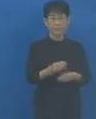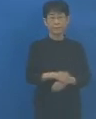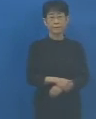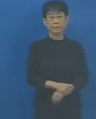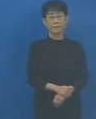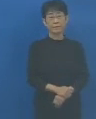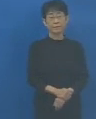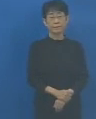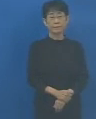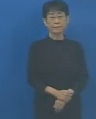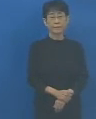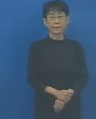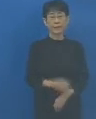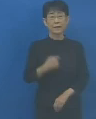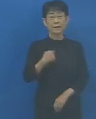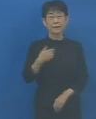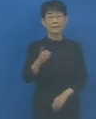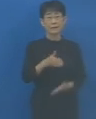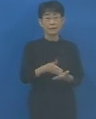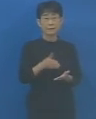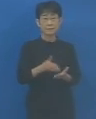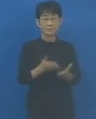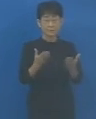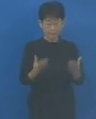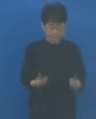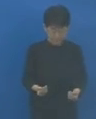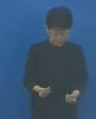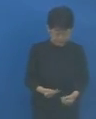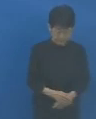ります。私の方からは以上です。